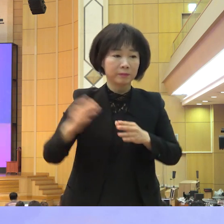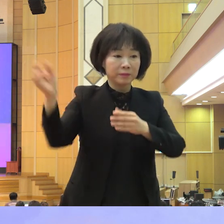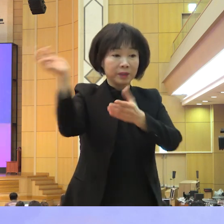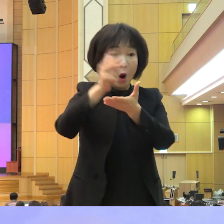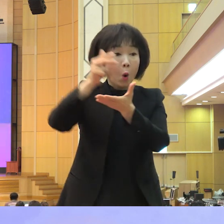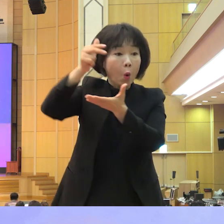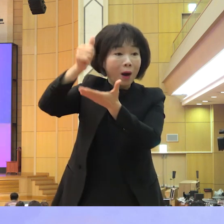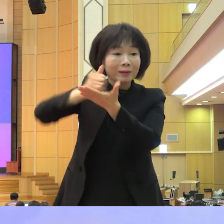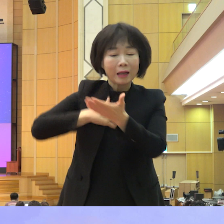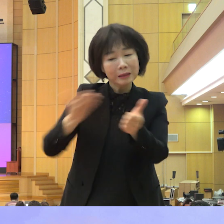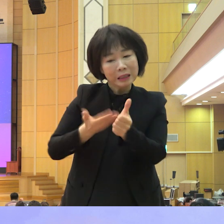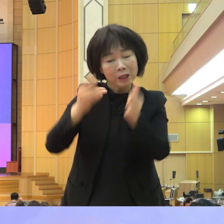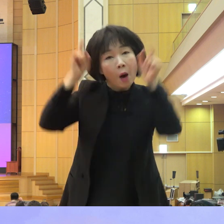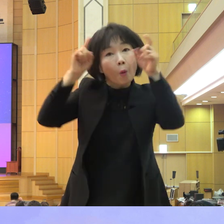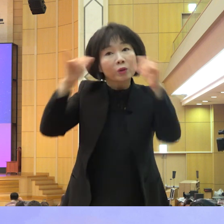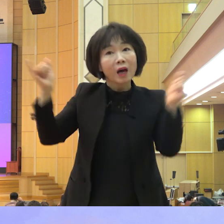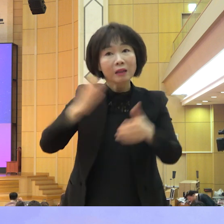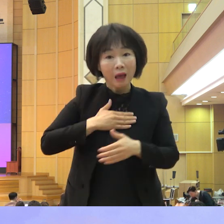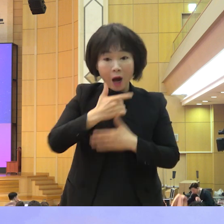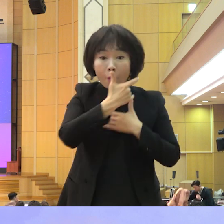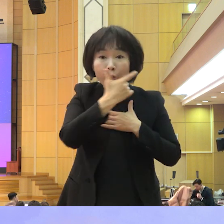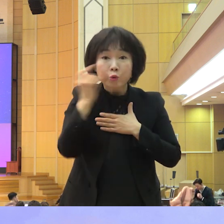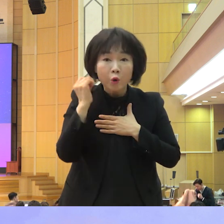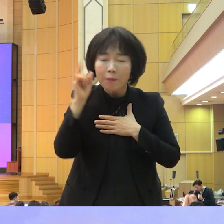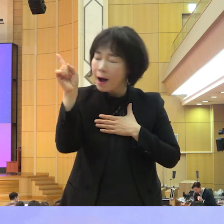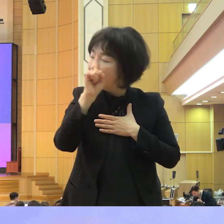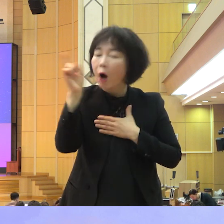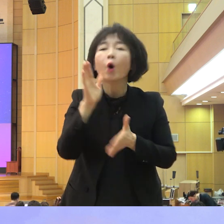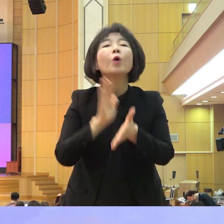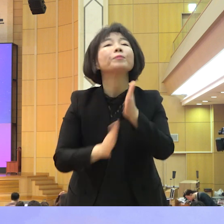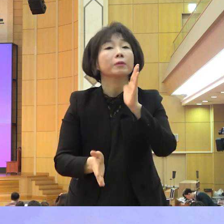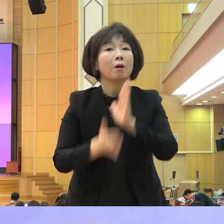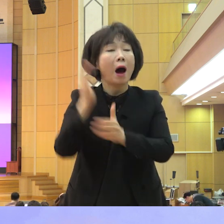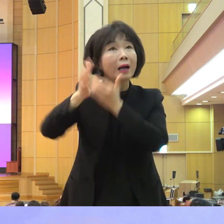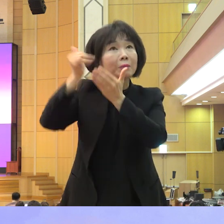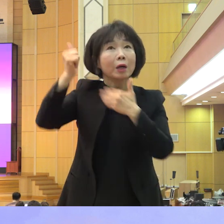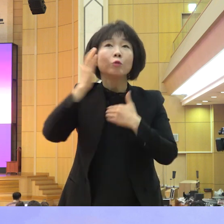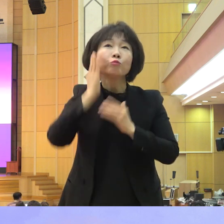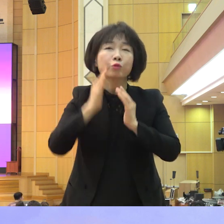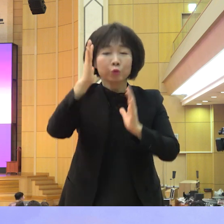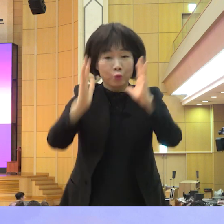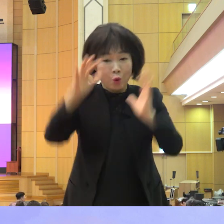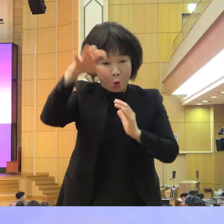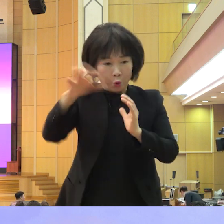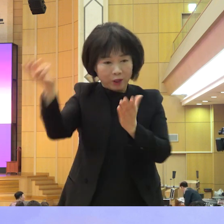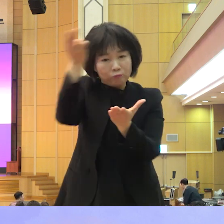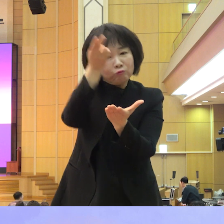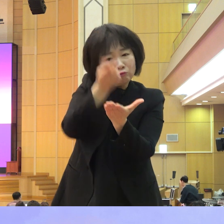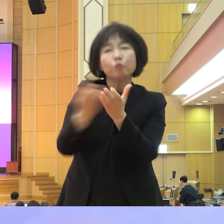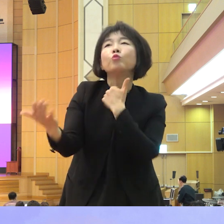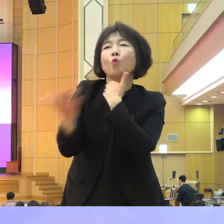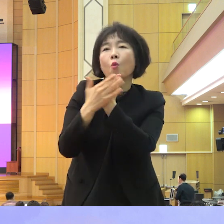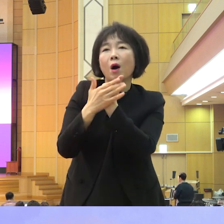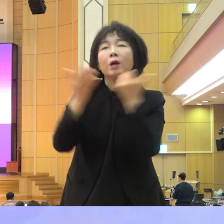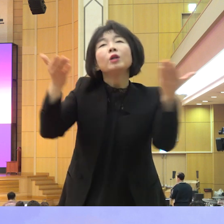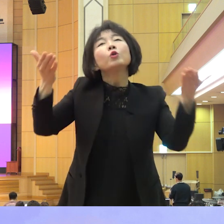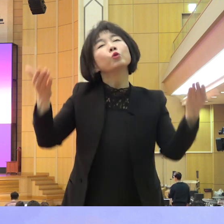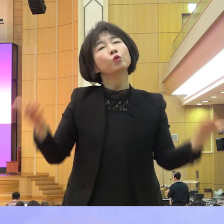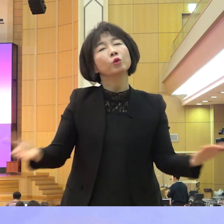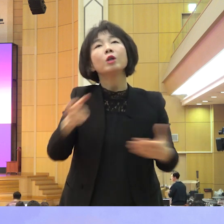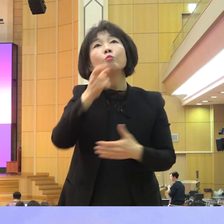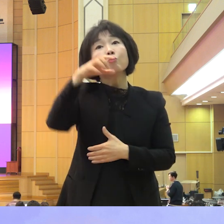여호와는 나의 목자시니 내가 부족함이 없으리로다. 그가 나를 푸른 초장에 누이시며